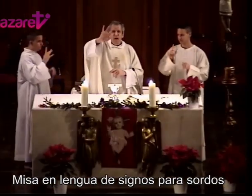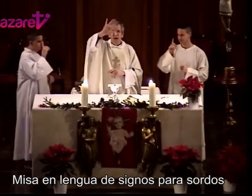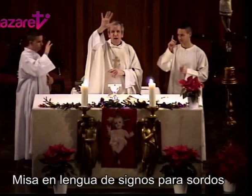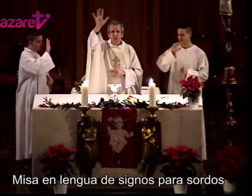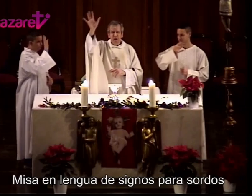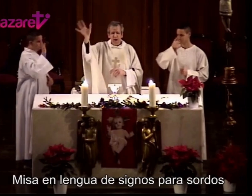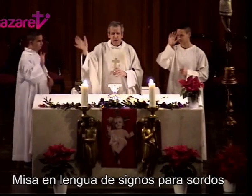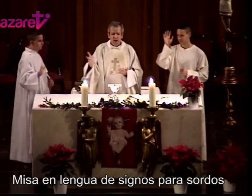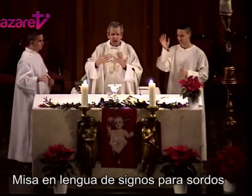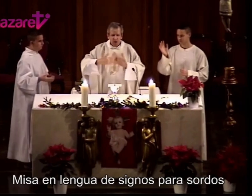Hosanna,